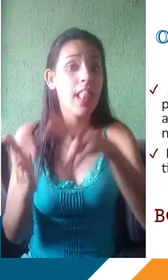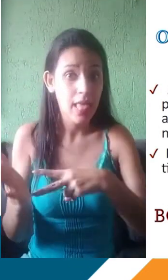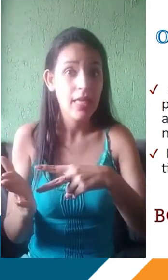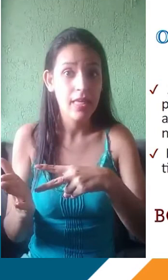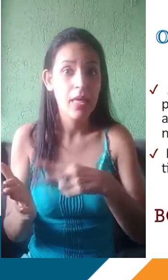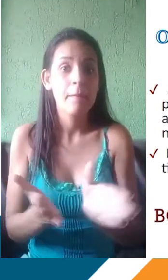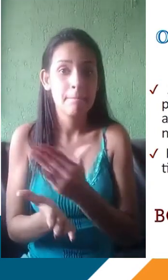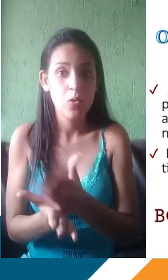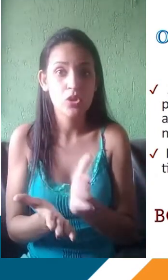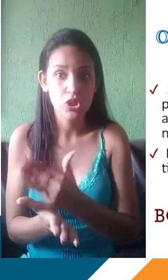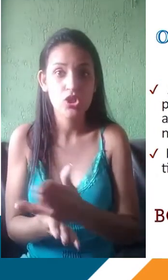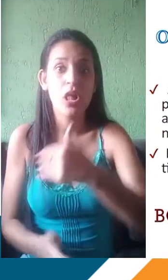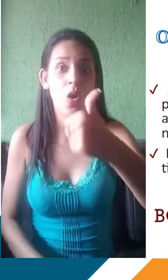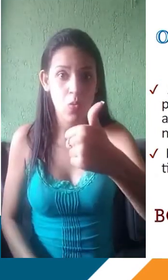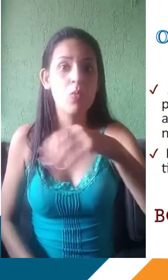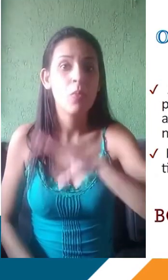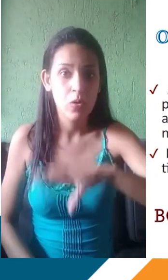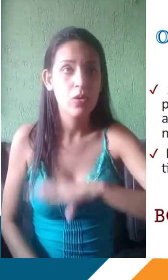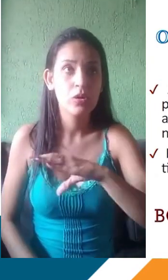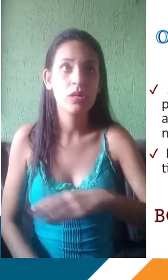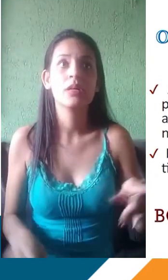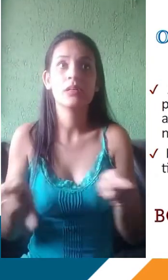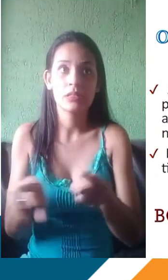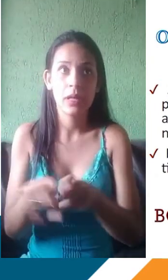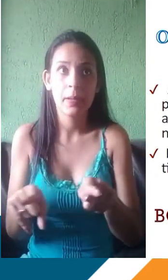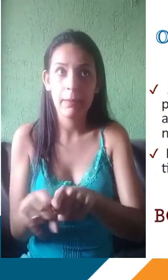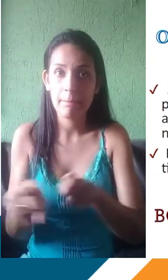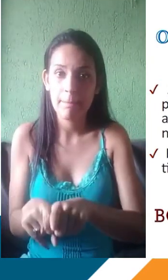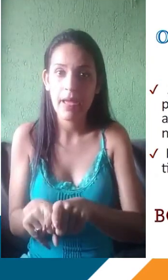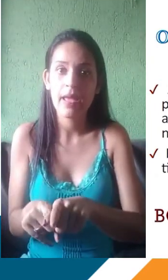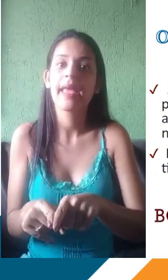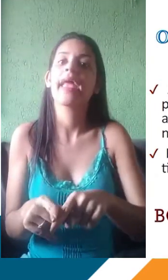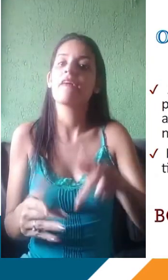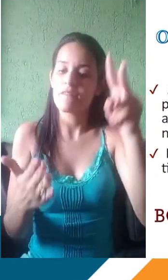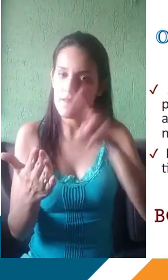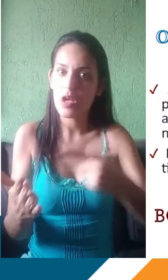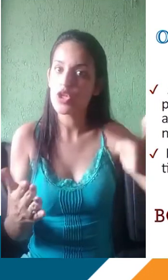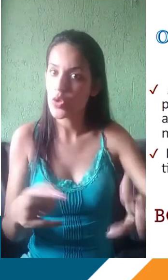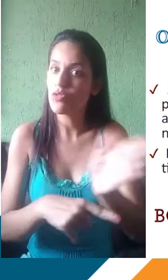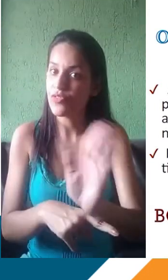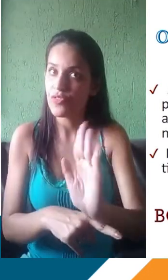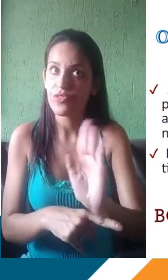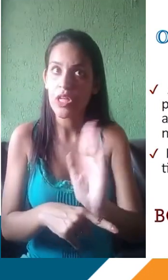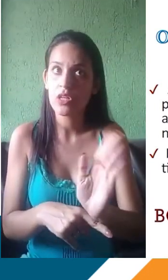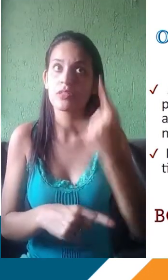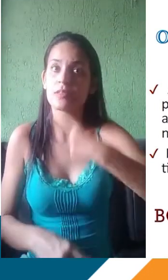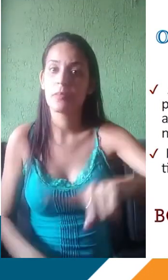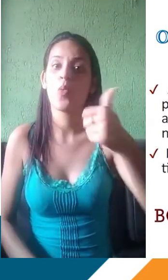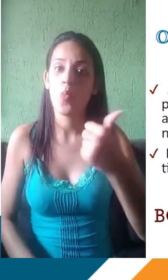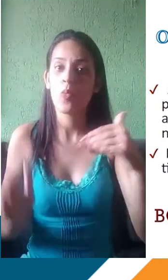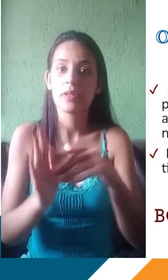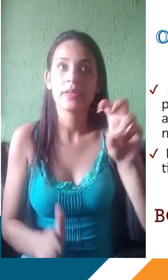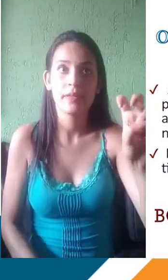1 de língua portuguesa e pela assistência aos vídeos correspondentes às semanas de 1 a 5 que eu já comentei por